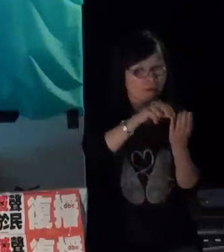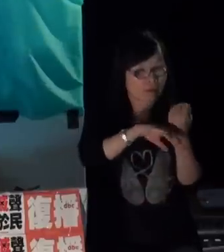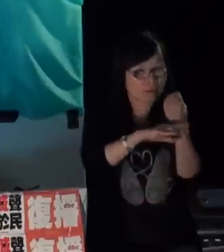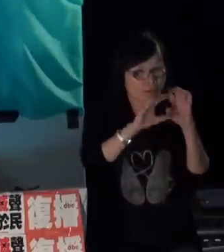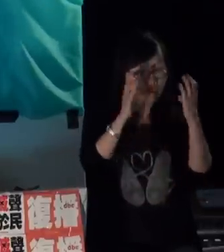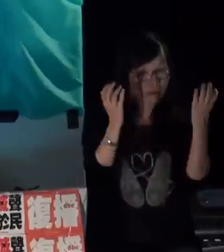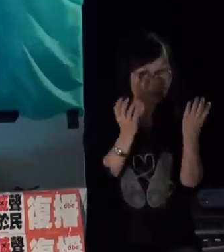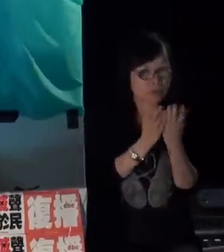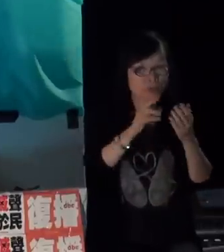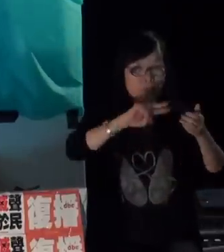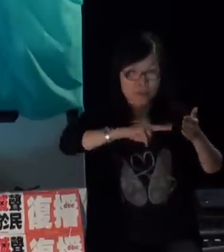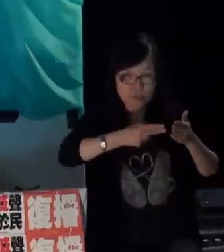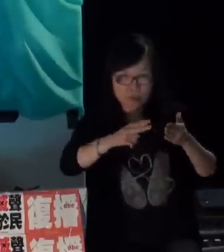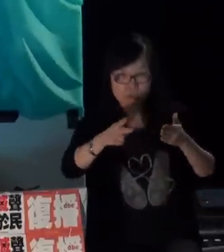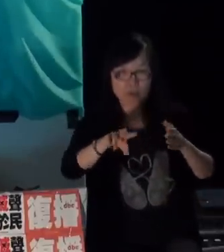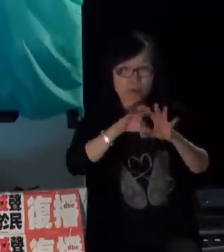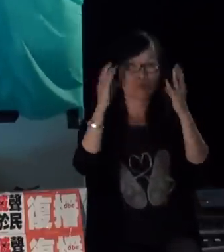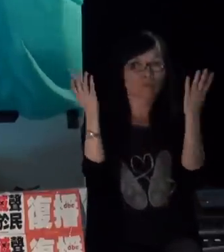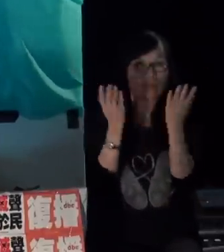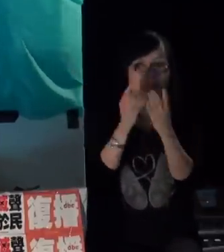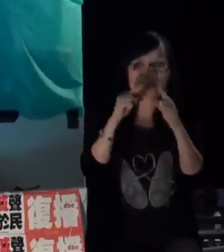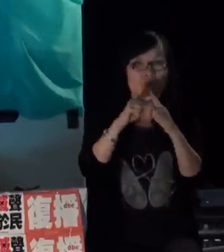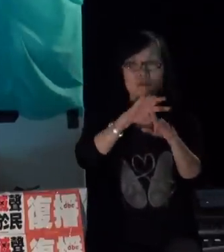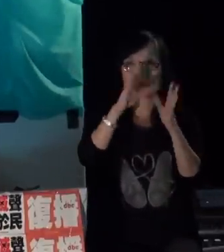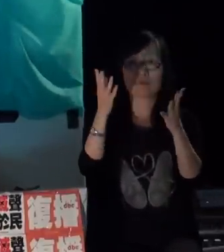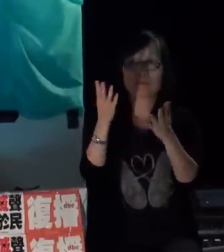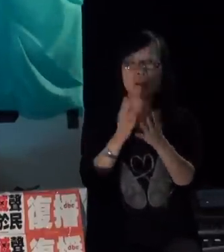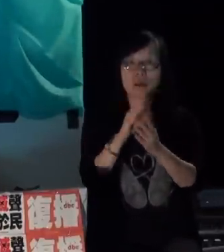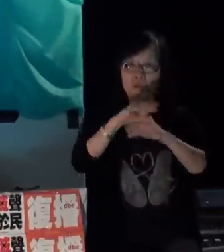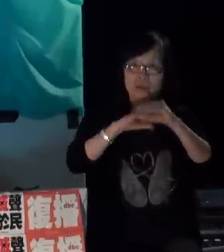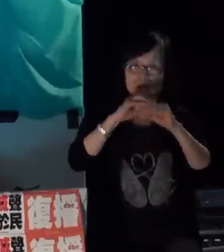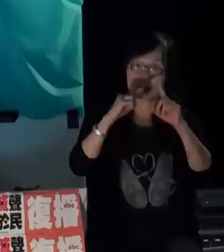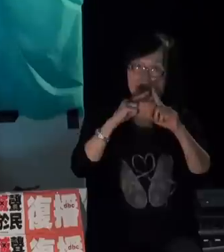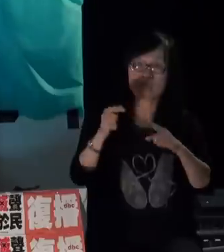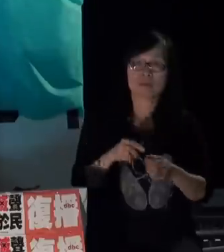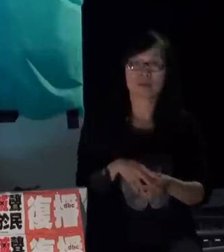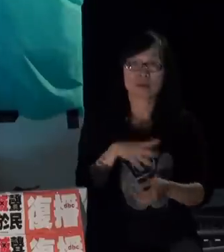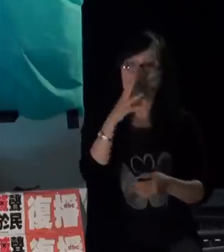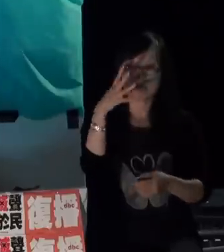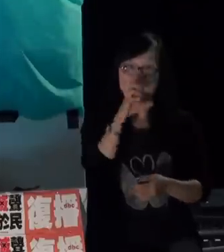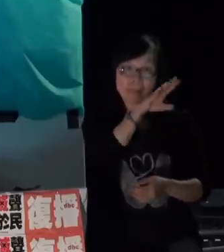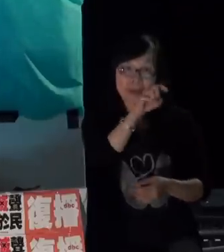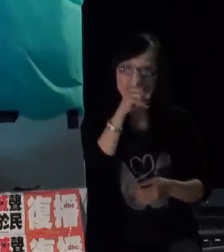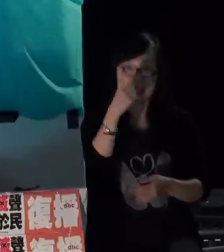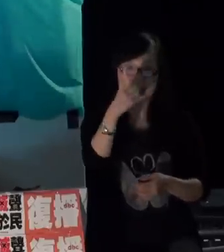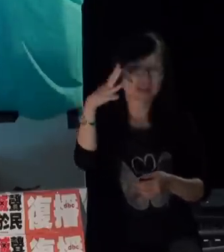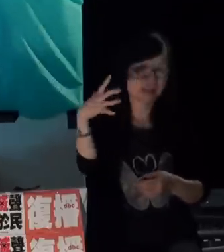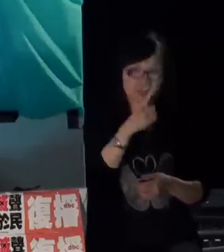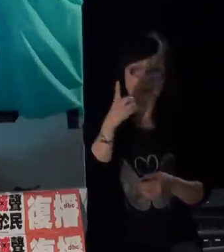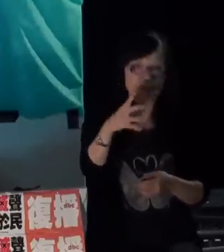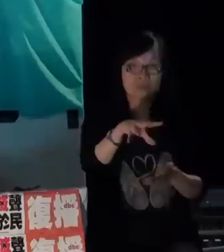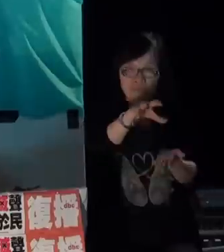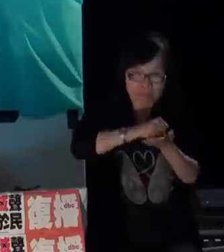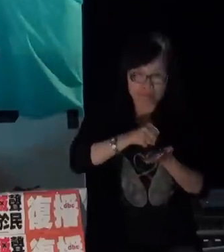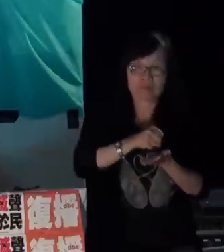大裝修嘅時候，係全部人都係佢嘅，佢問你。一次過攞翻曬啊！ 係啊，即係有時我哋